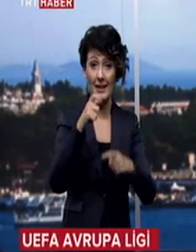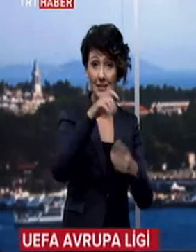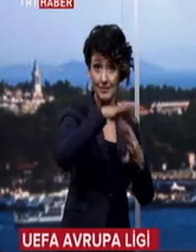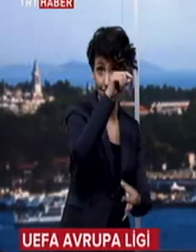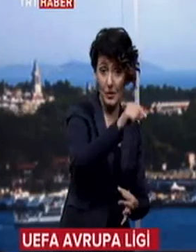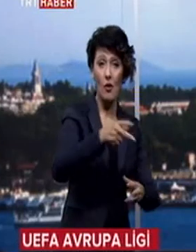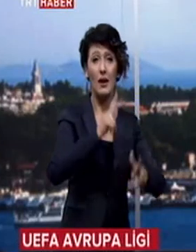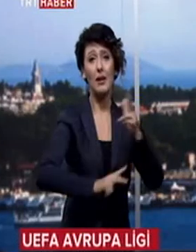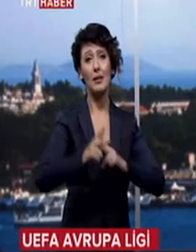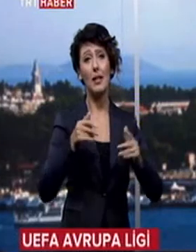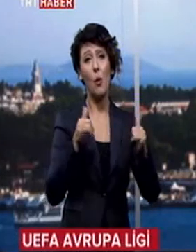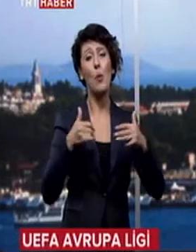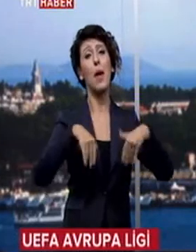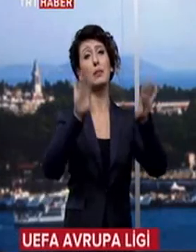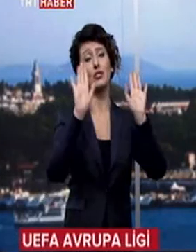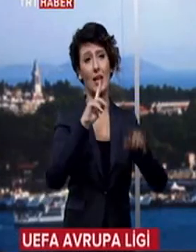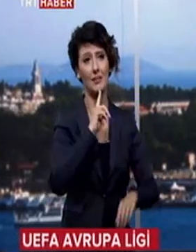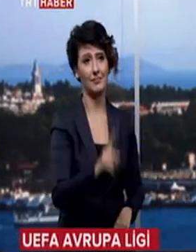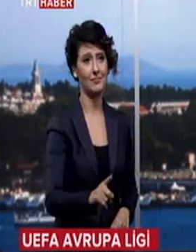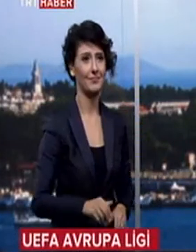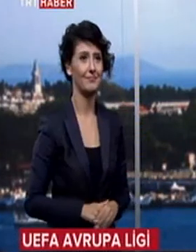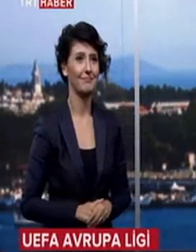Kjær forma giyemeyecek.